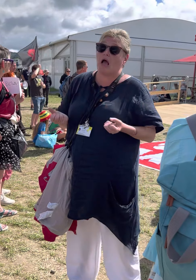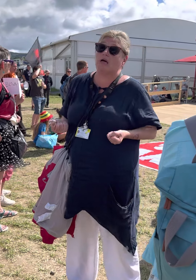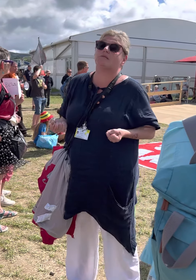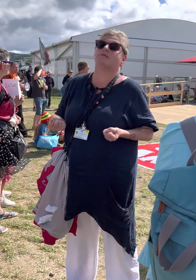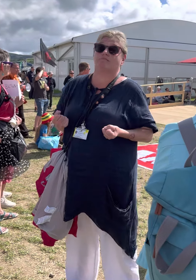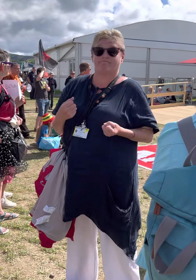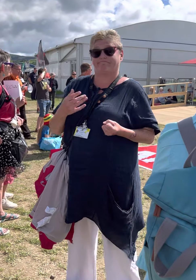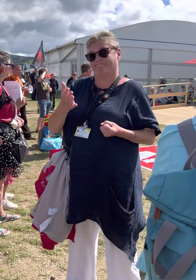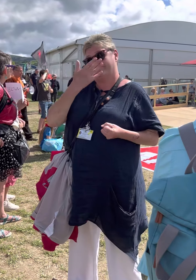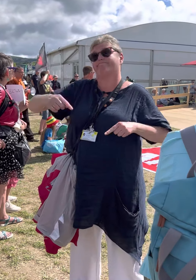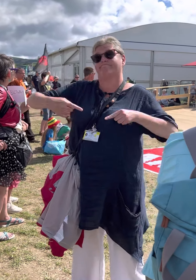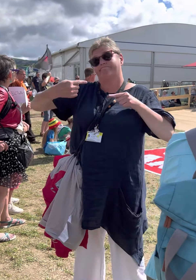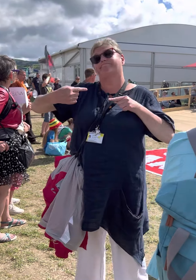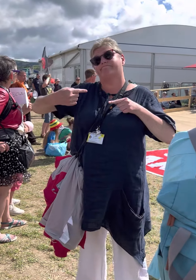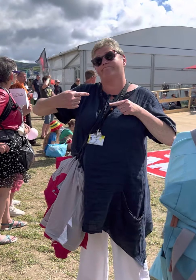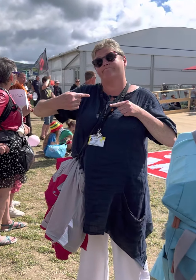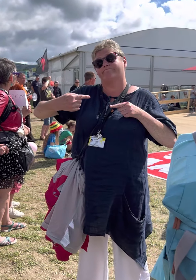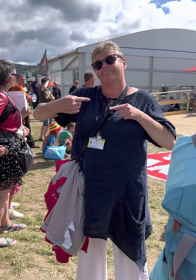y sialens yma.